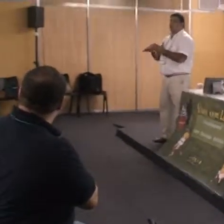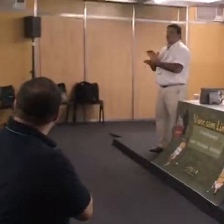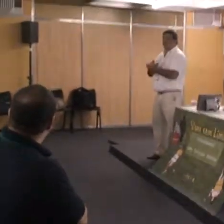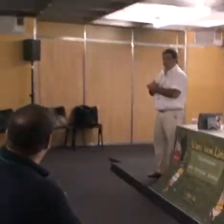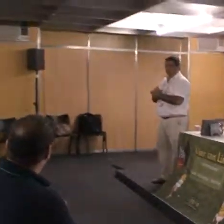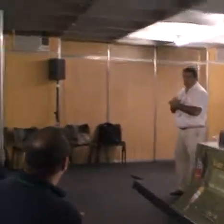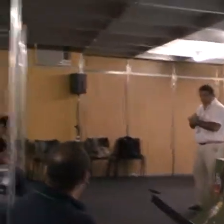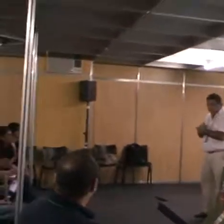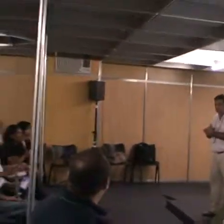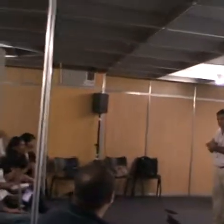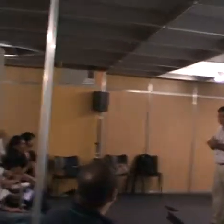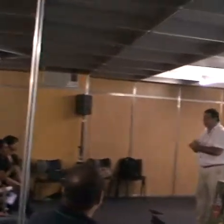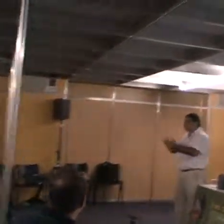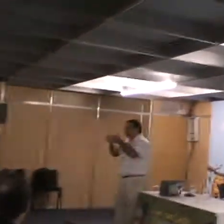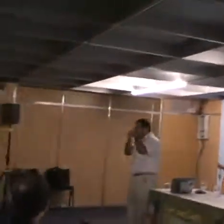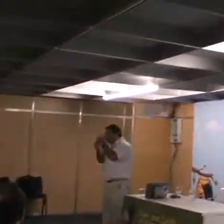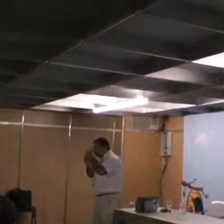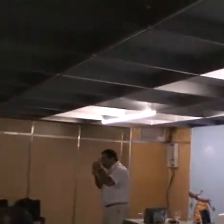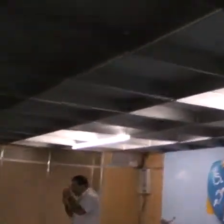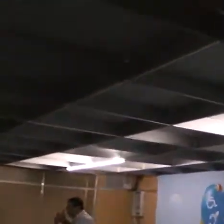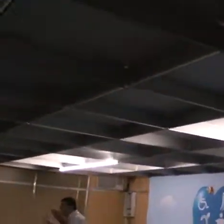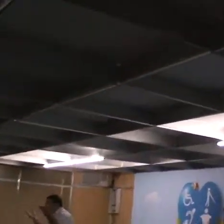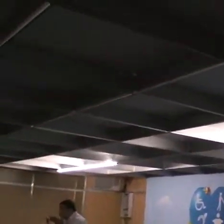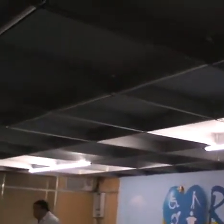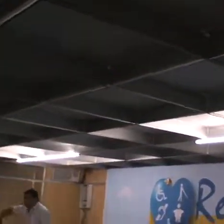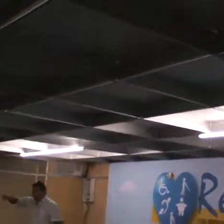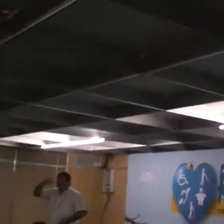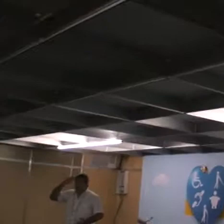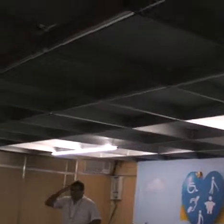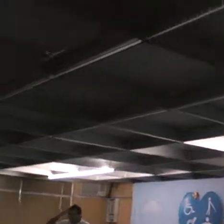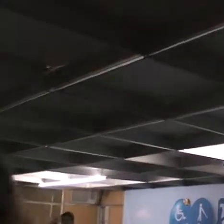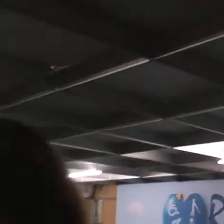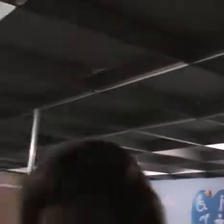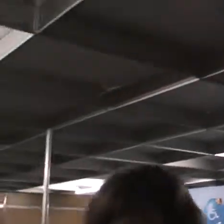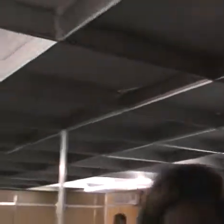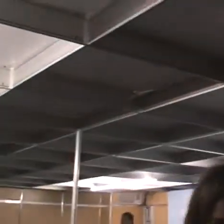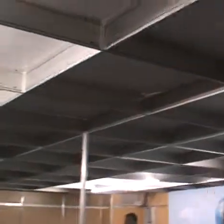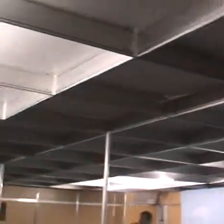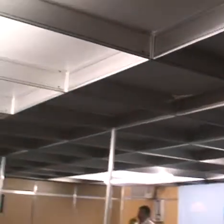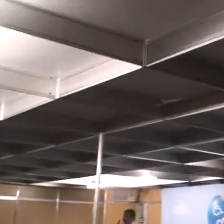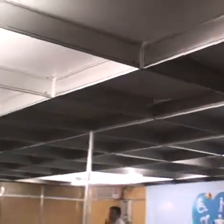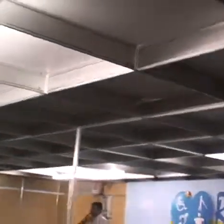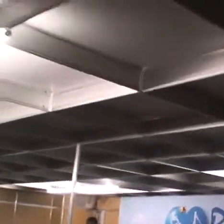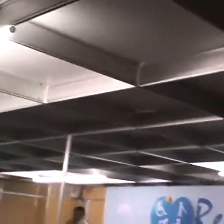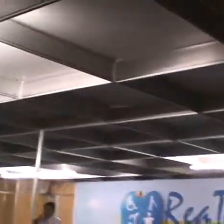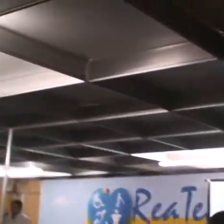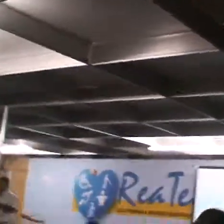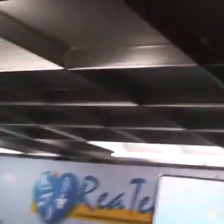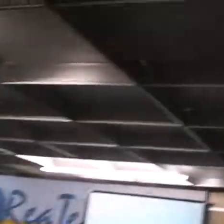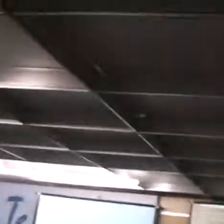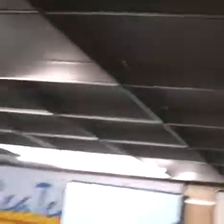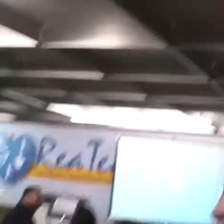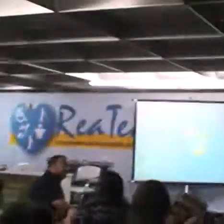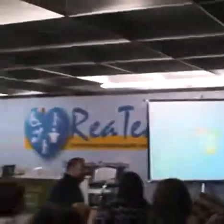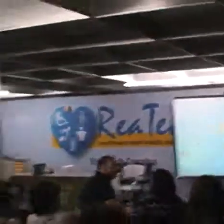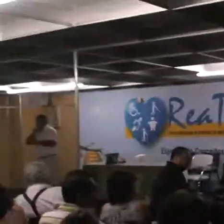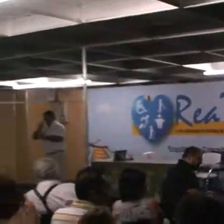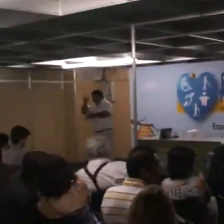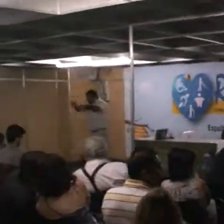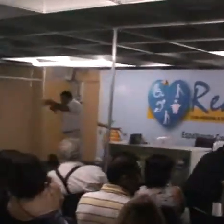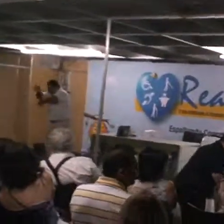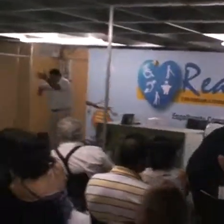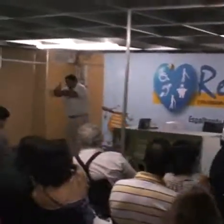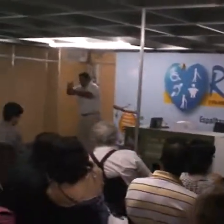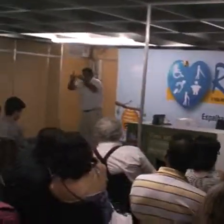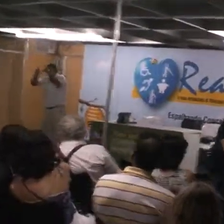Tem que diminuir as taxas de imposto também para o surdo. Agora eu quero que vocês entendam a dificuldade